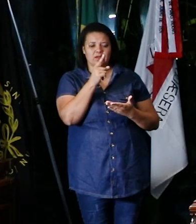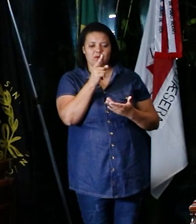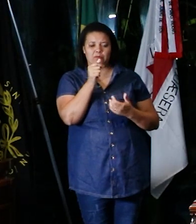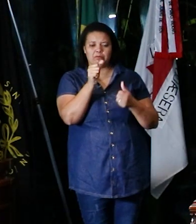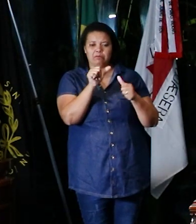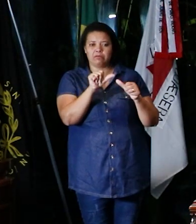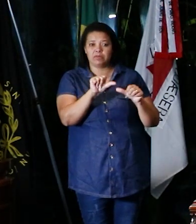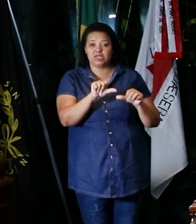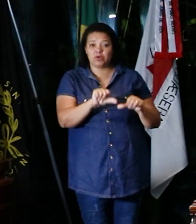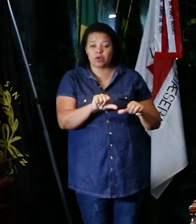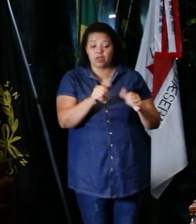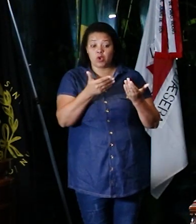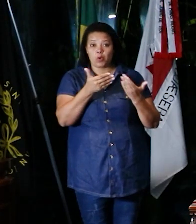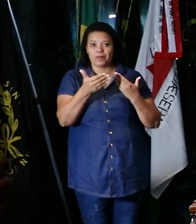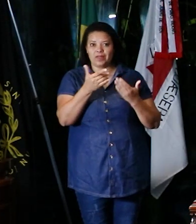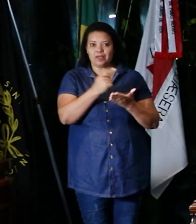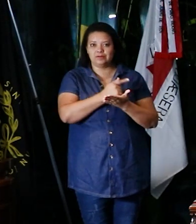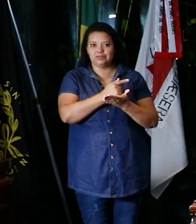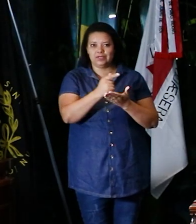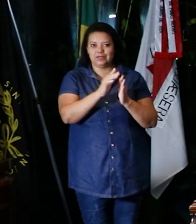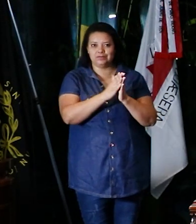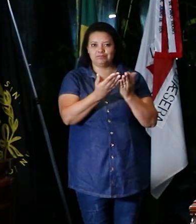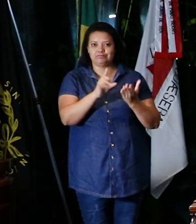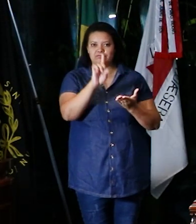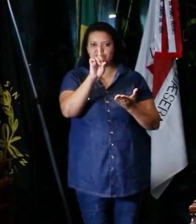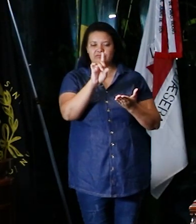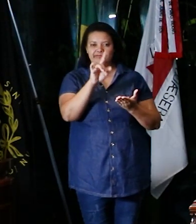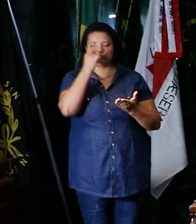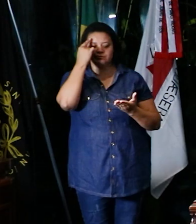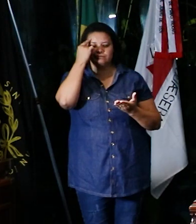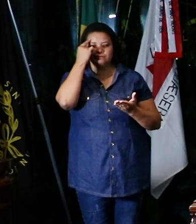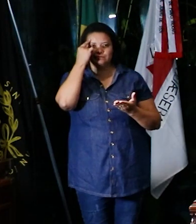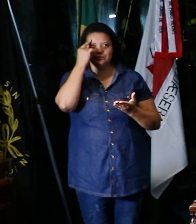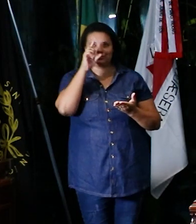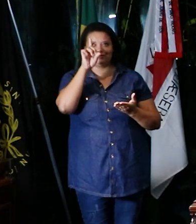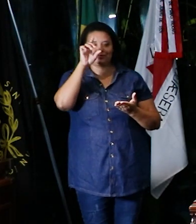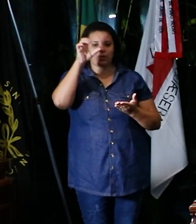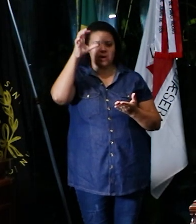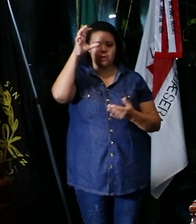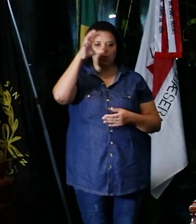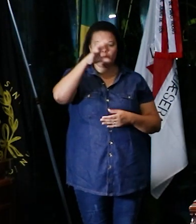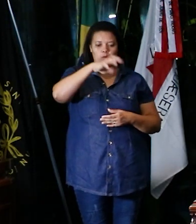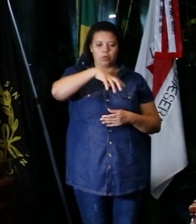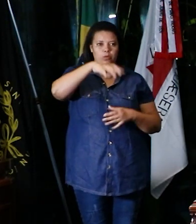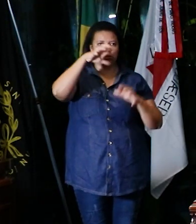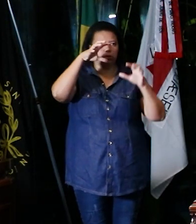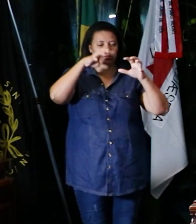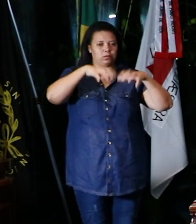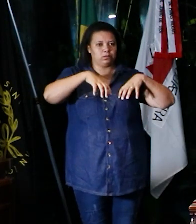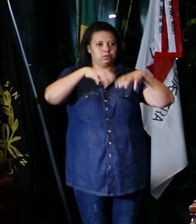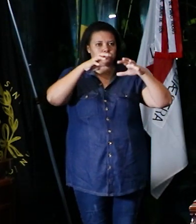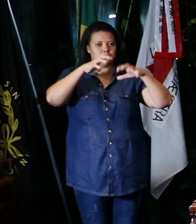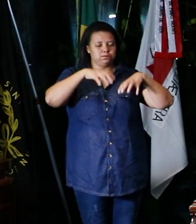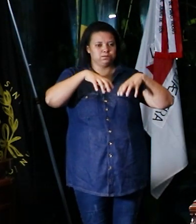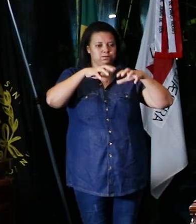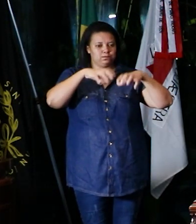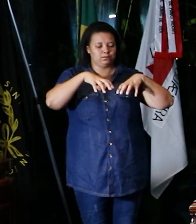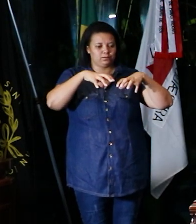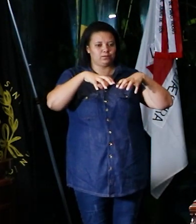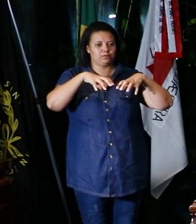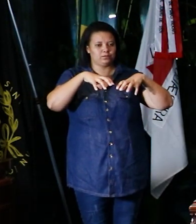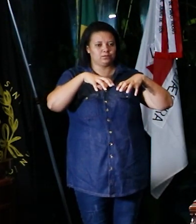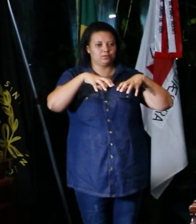piores, decidiu mandar-lhes uma chuva de advertência. E com isso, lhes manifestava